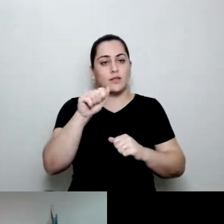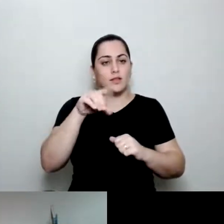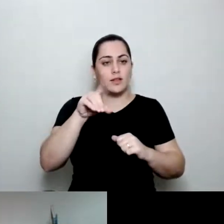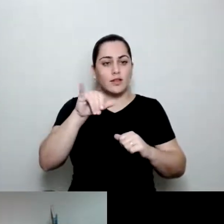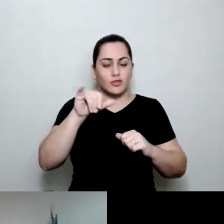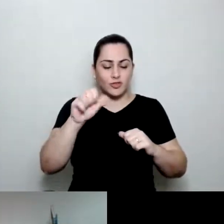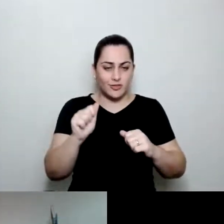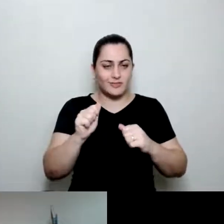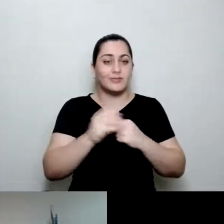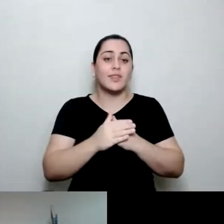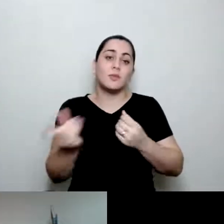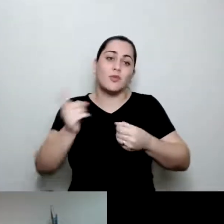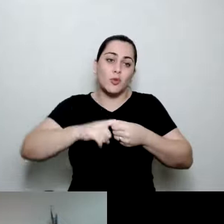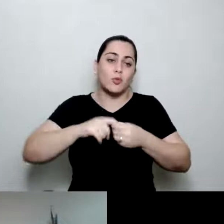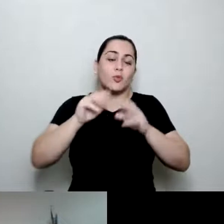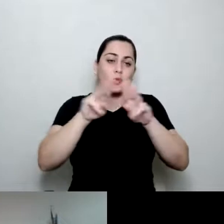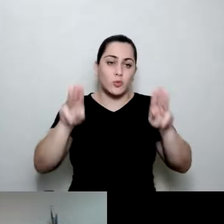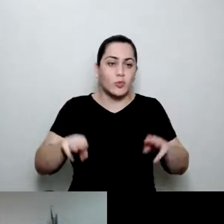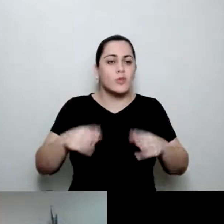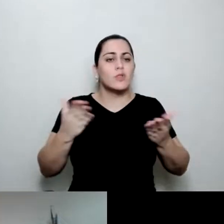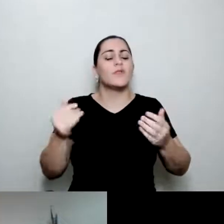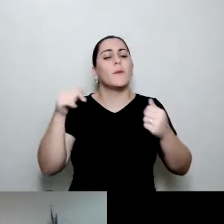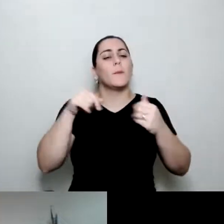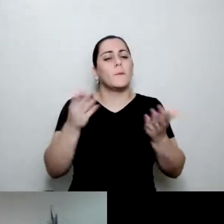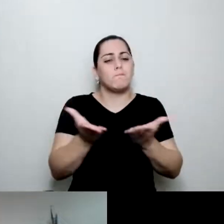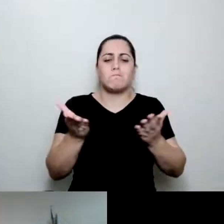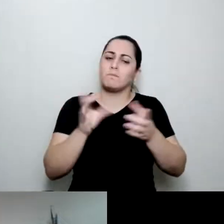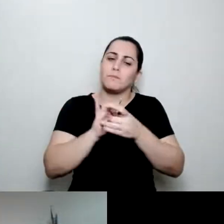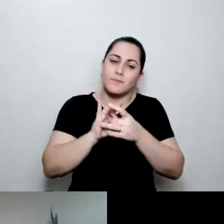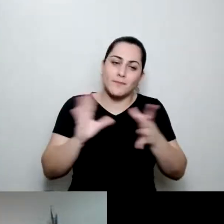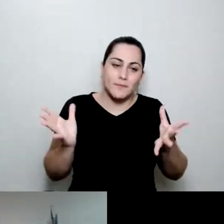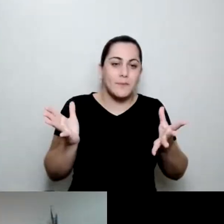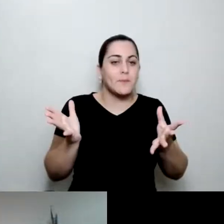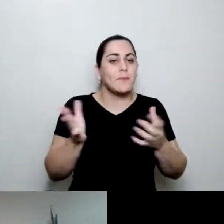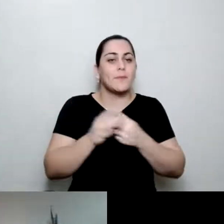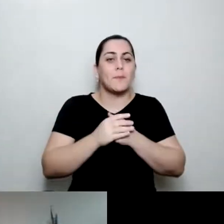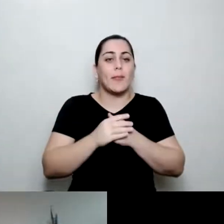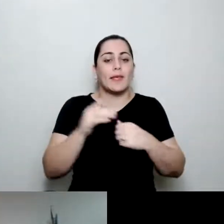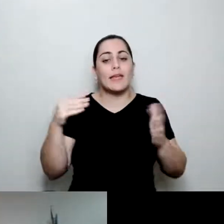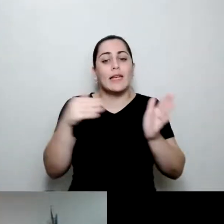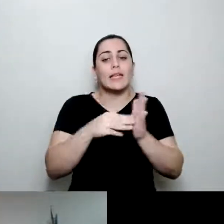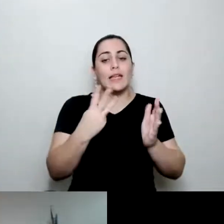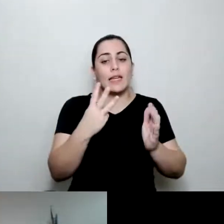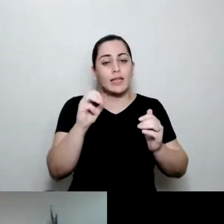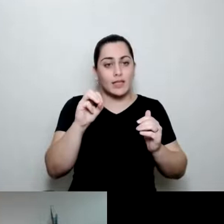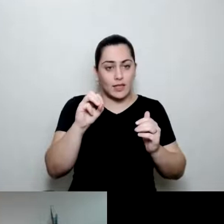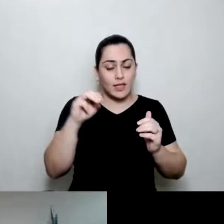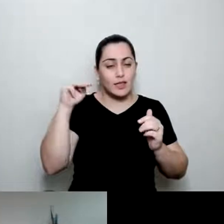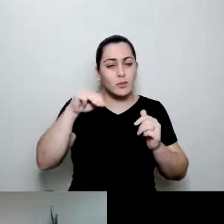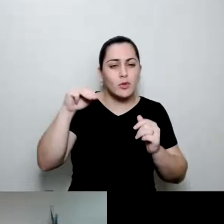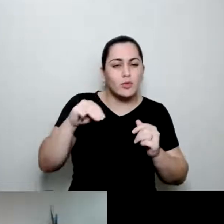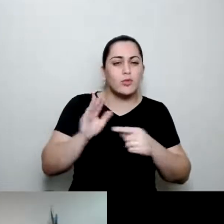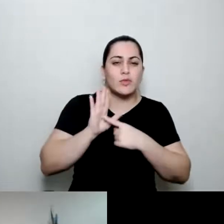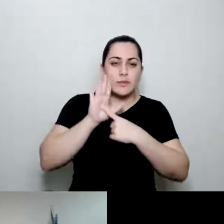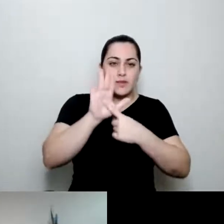Guild. Então, Sebastião, fica à vontade, né? Você tem aí até 30 minutos para essa primeira